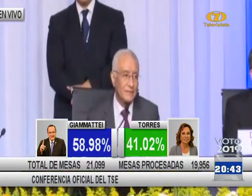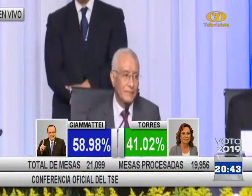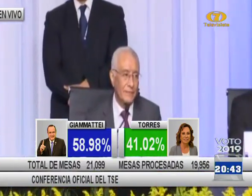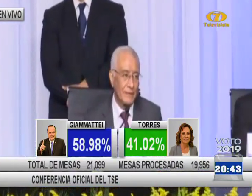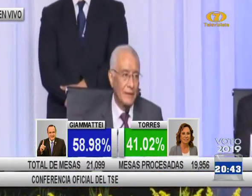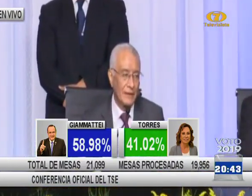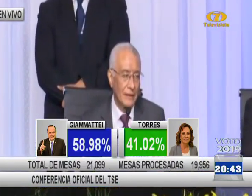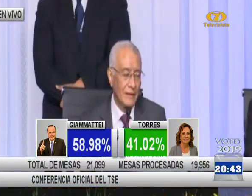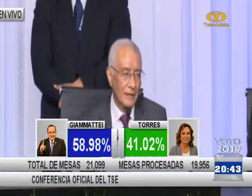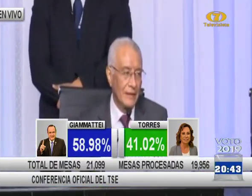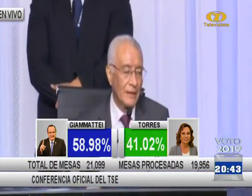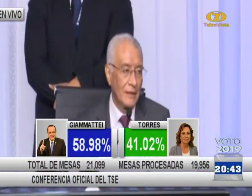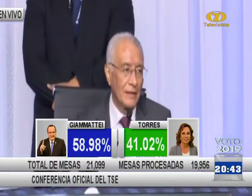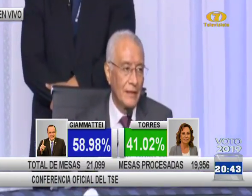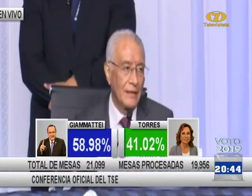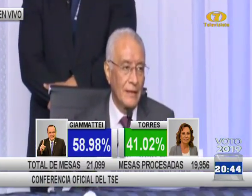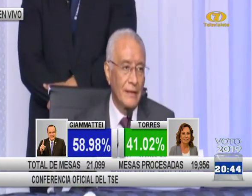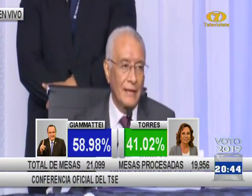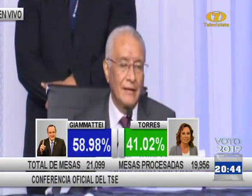departamentales.